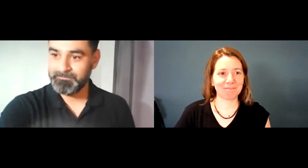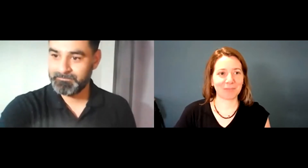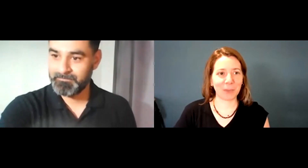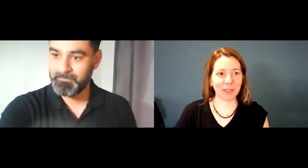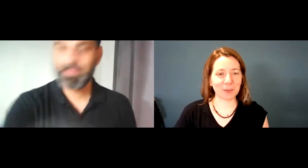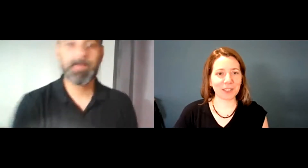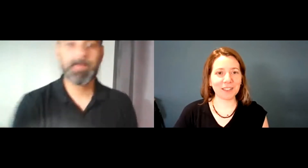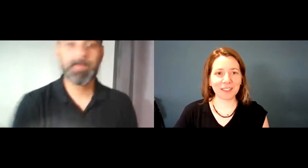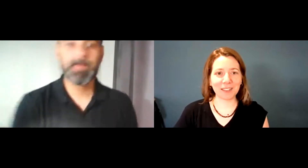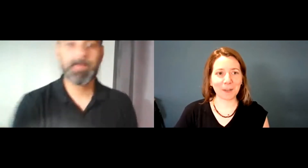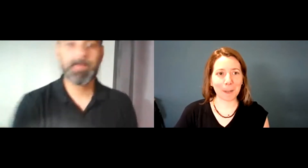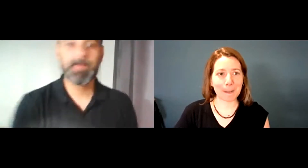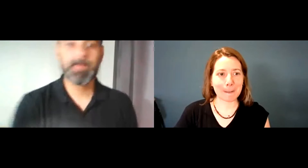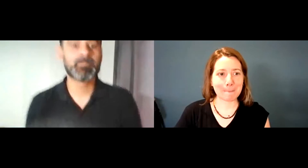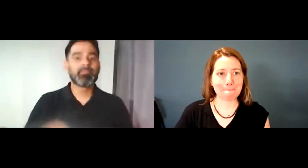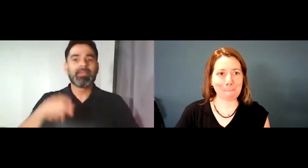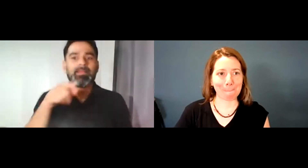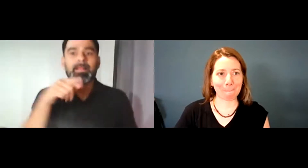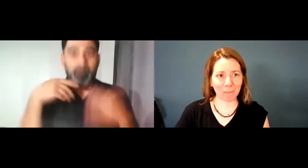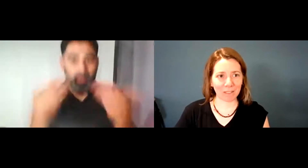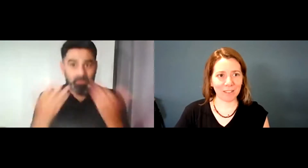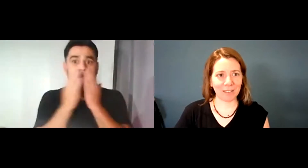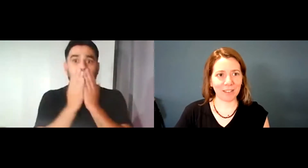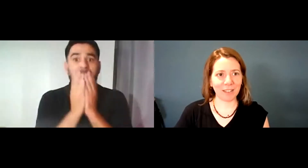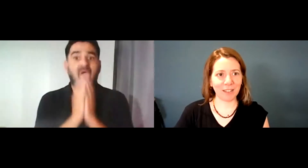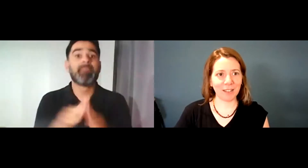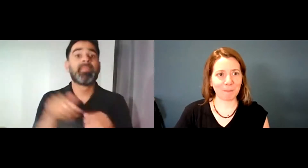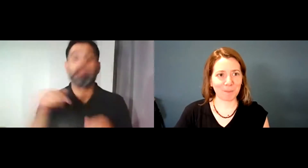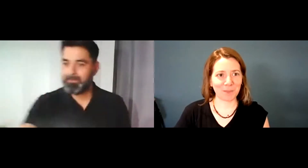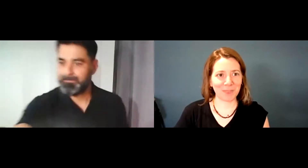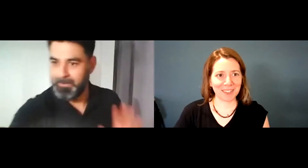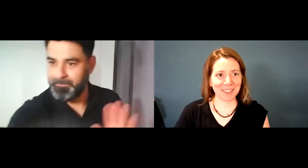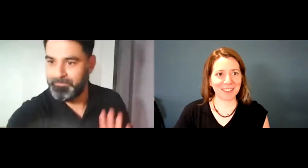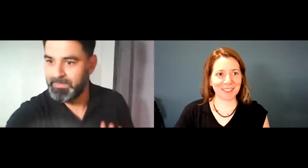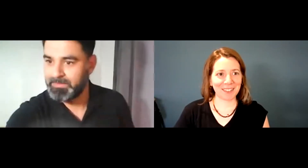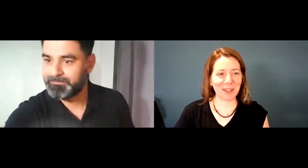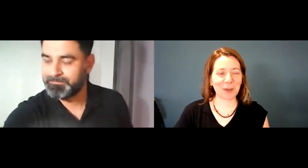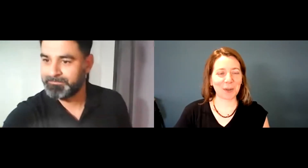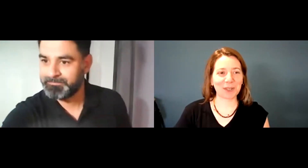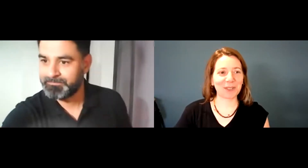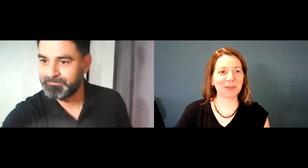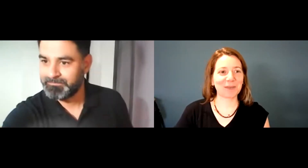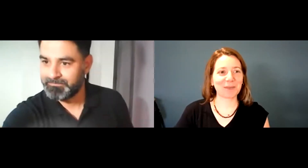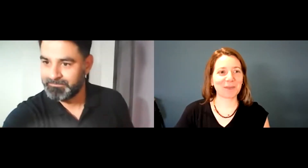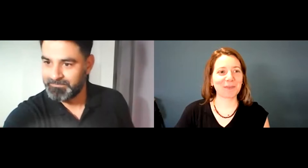A ver, a ver. ¿A quién le dirá? Qué nervios.